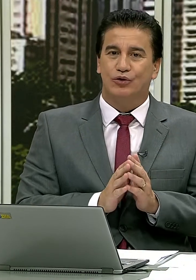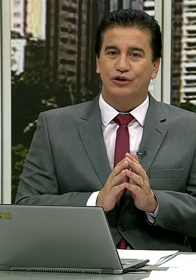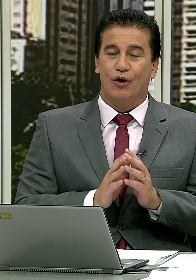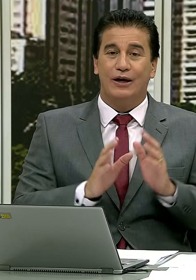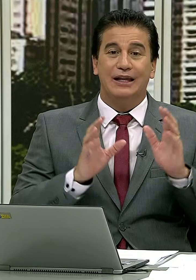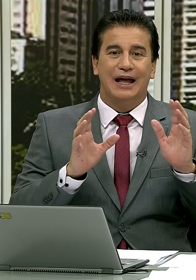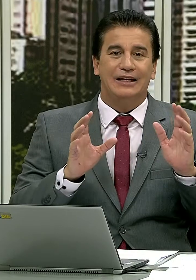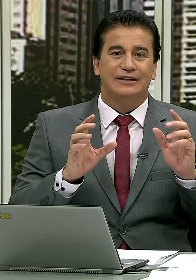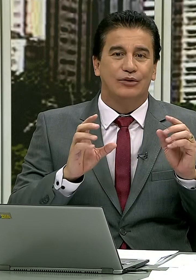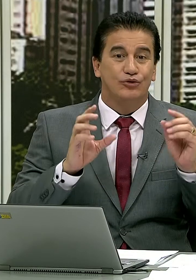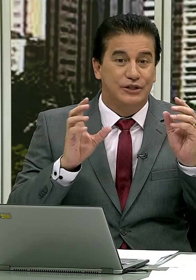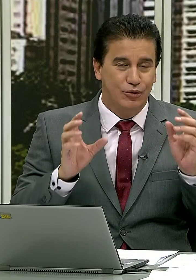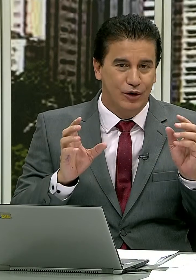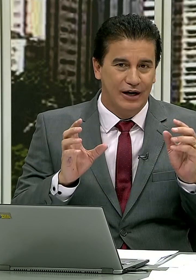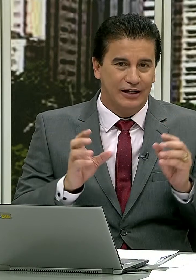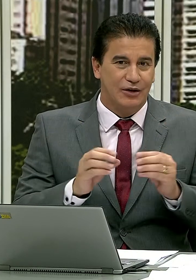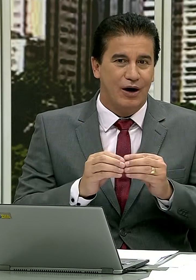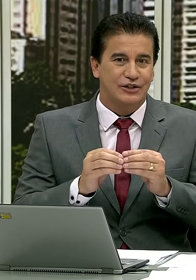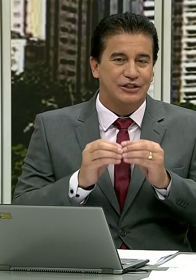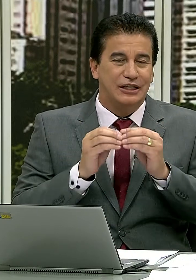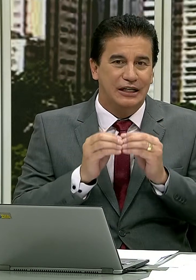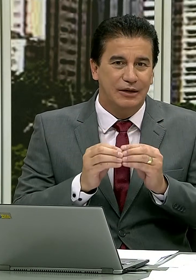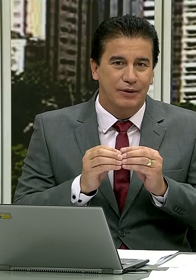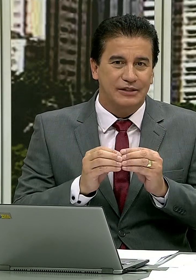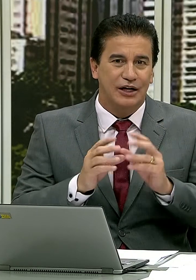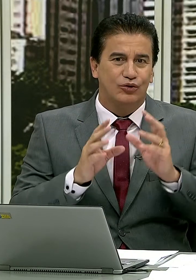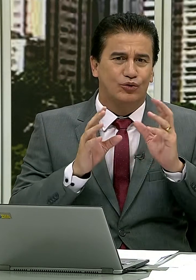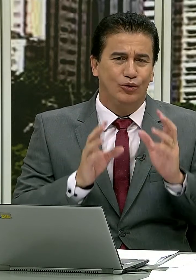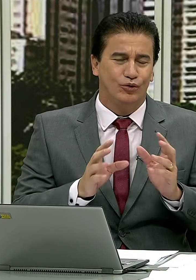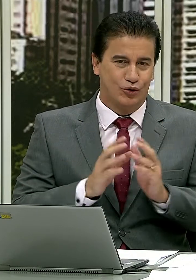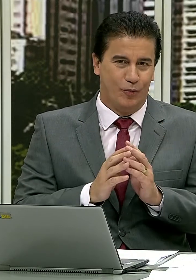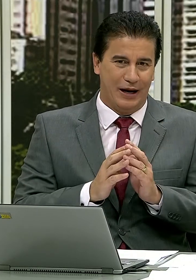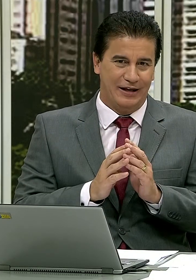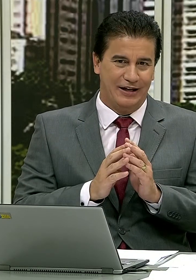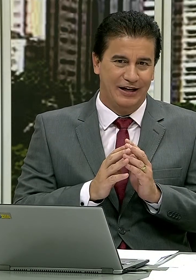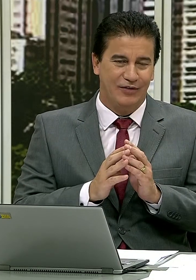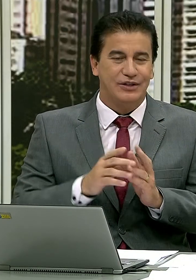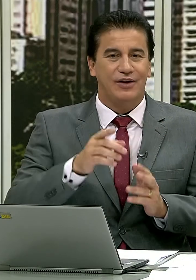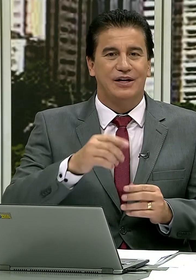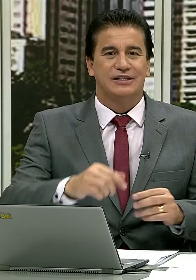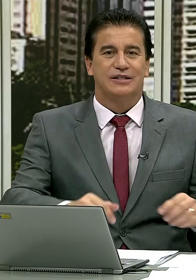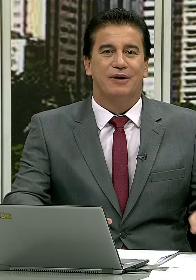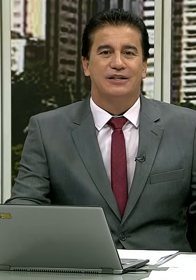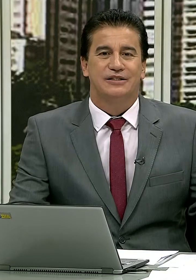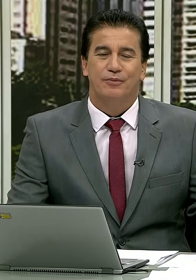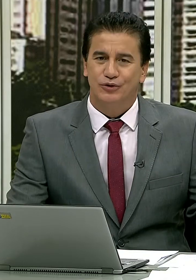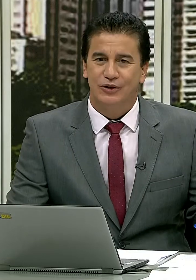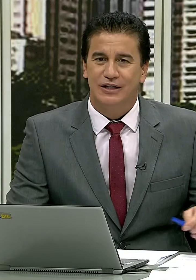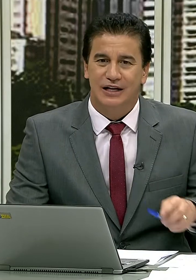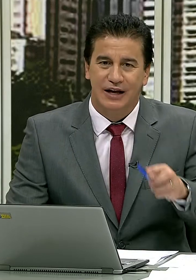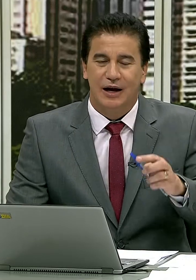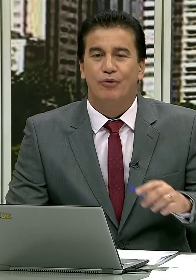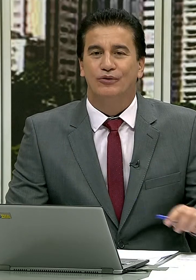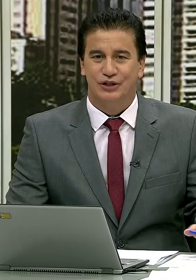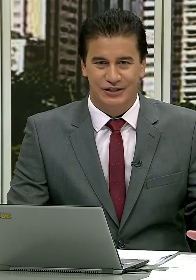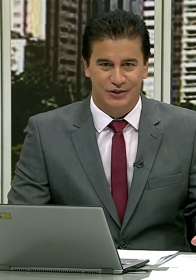show de rock e lá ela traduziu na linguagem de Libras todo o show para ele. Você vai ver essas imagens emocionantes na Boa Notícia de